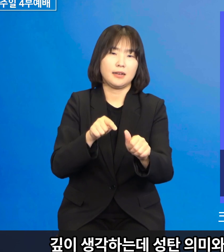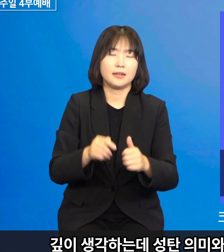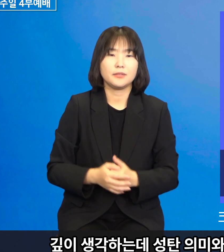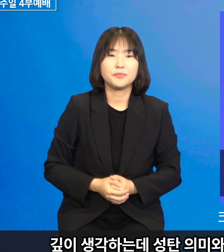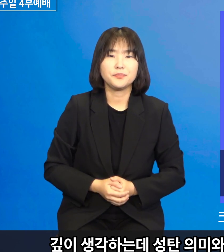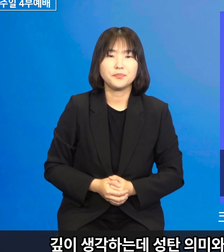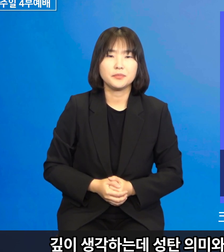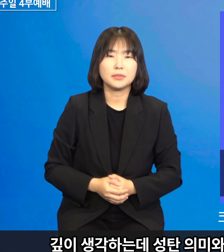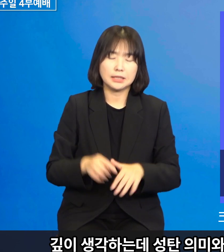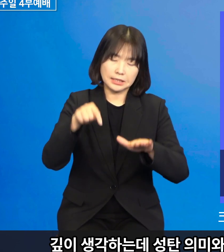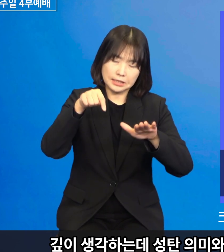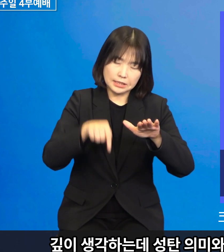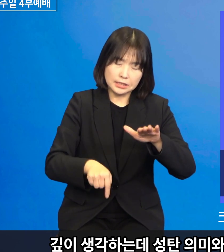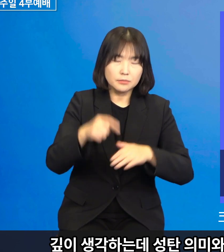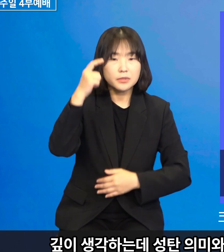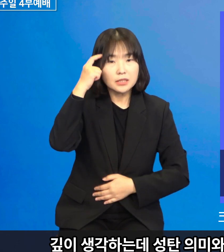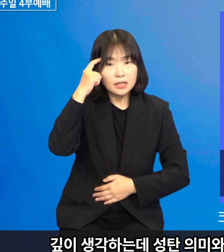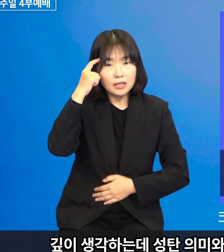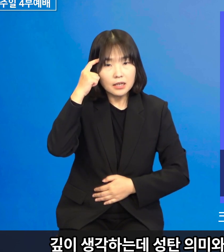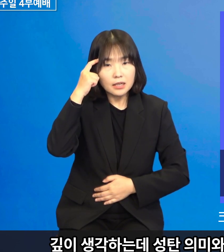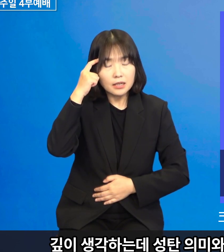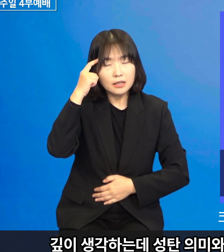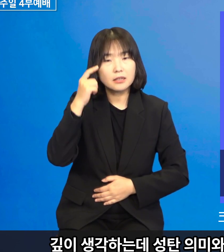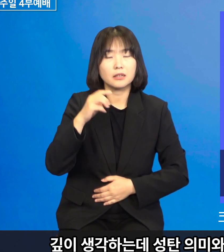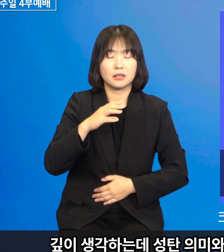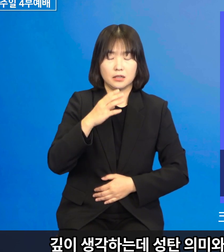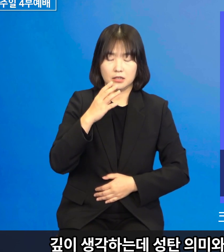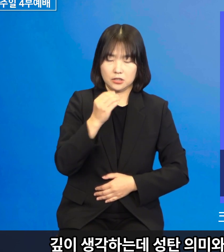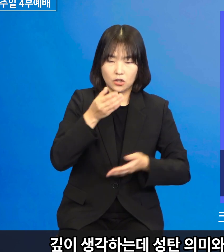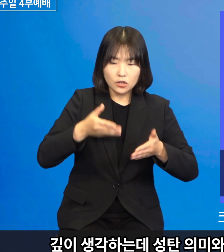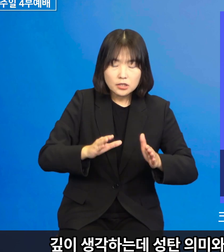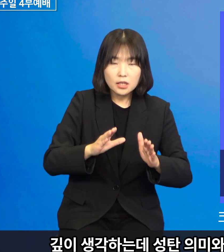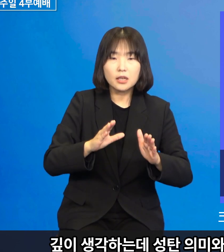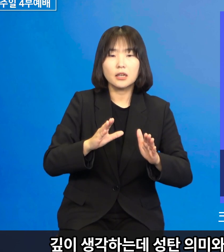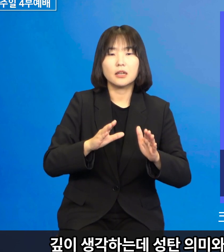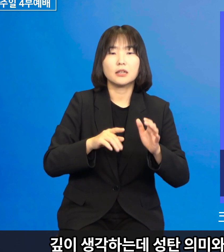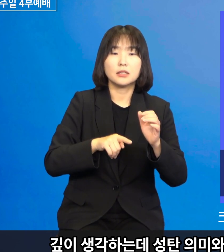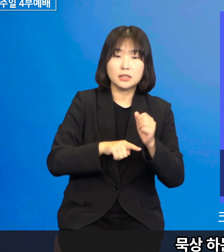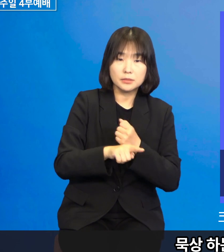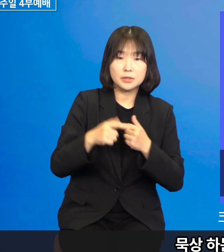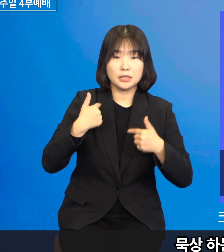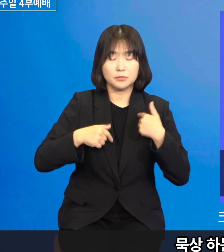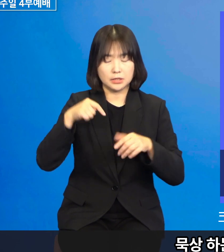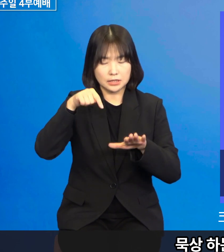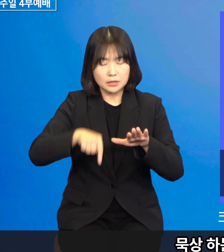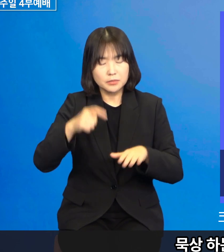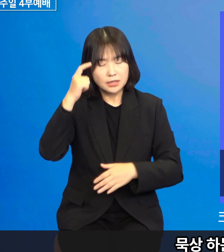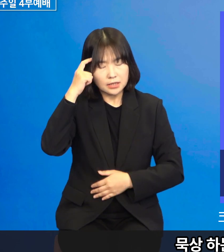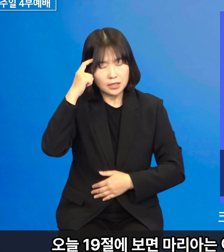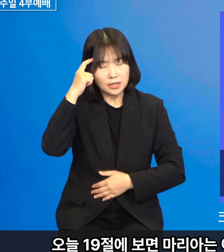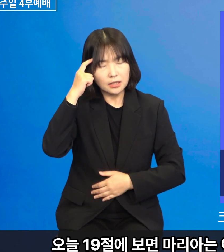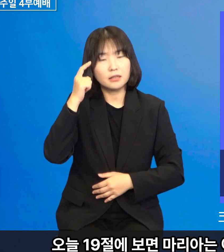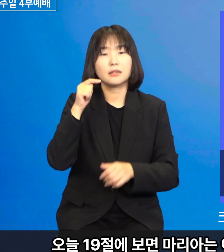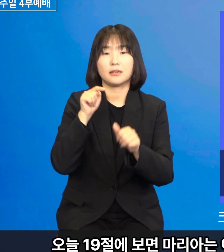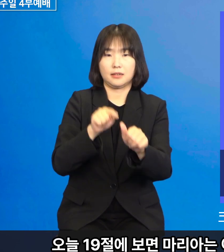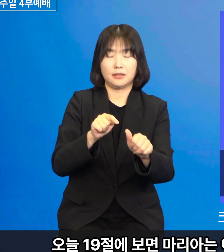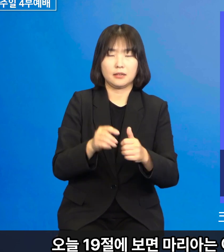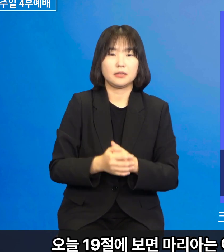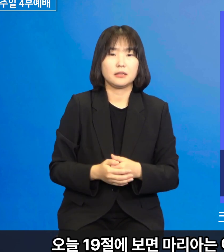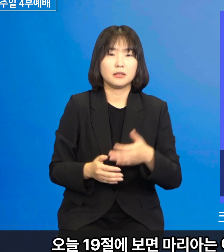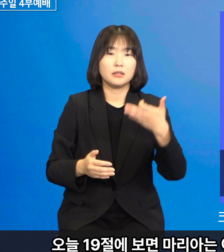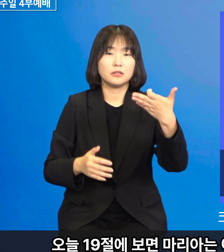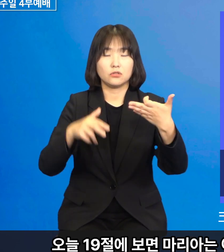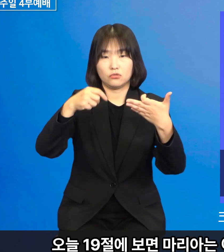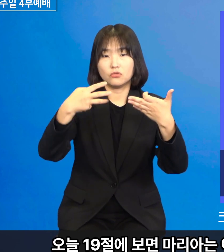think인데요, 깊이 생각하는데 성탄의 의미와 기쁨을 깊이 생각하는 것입니다. 묵상하는 것입니다. 오늘 19절에